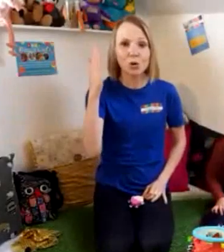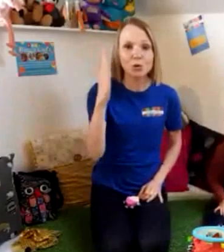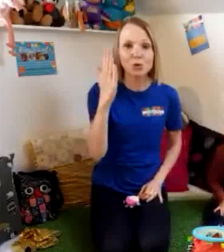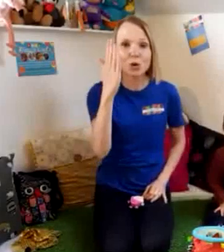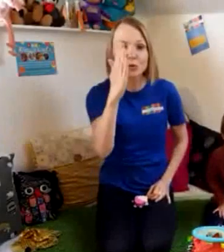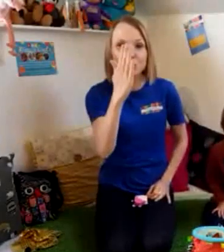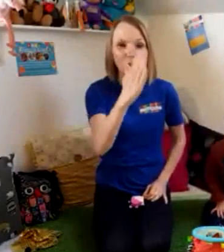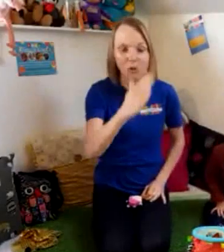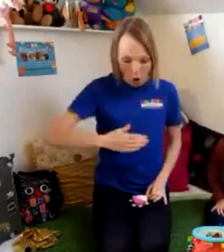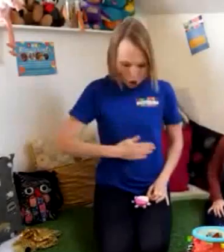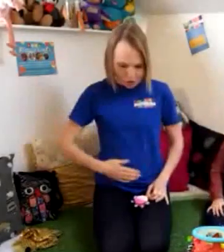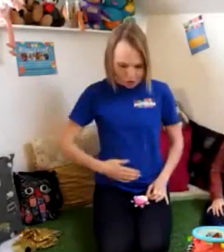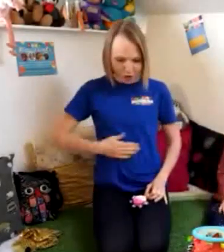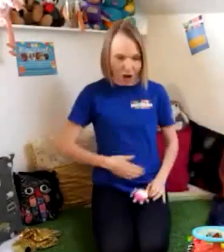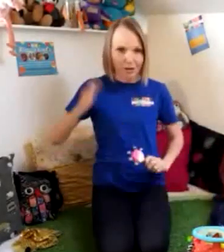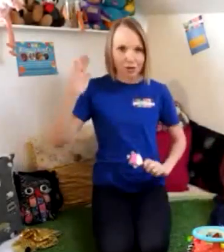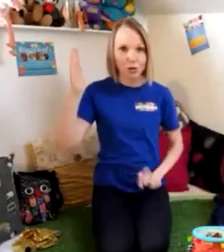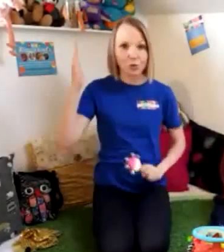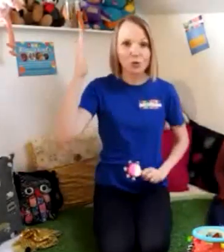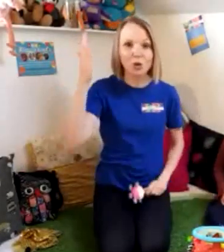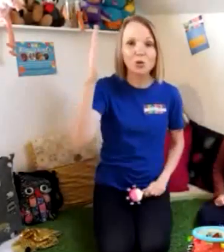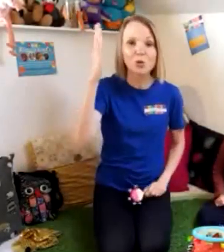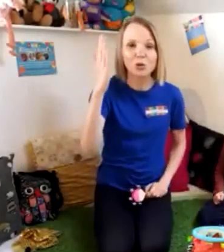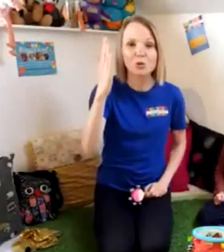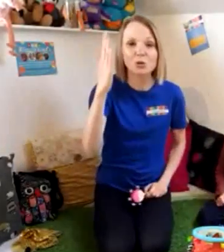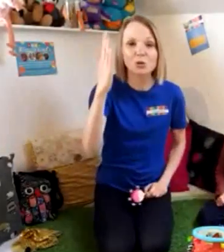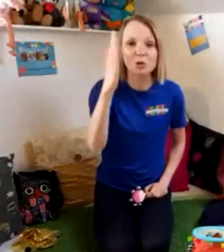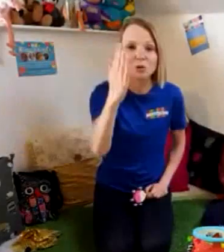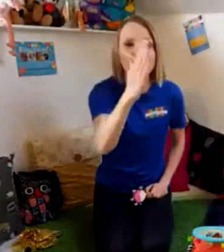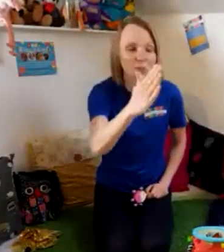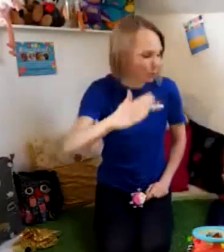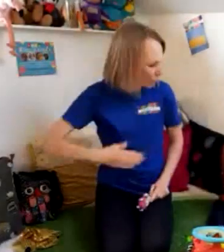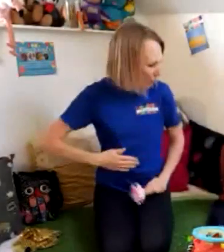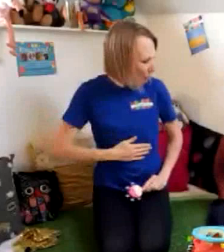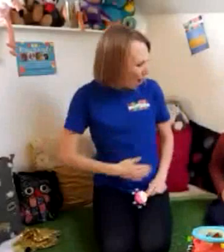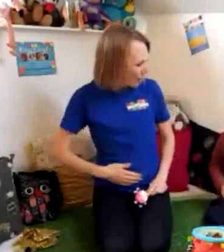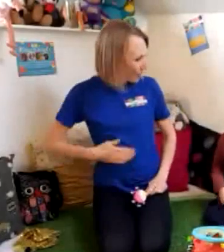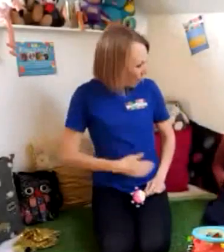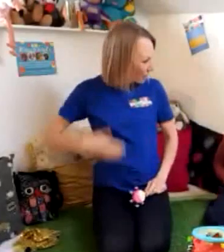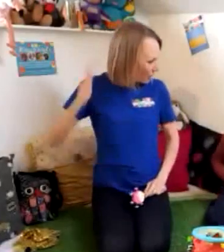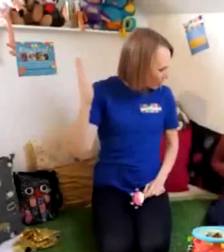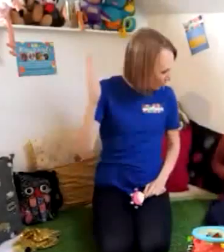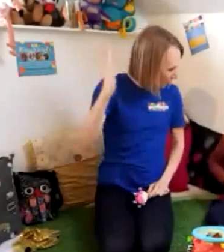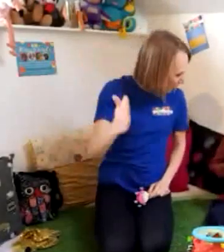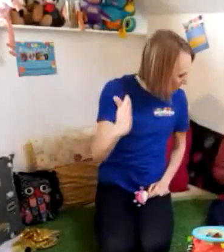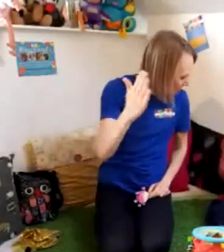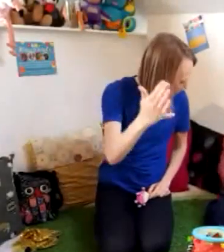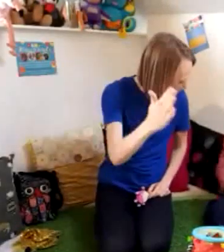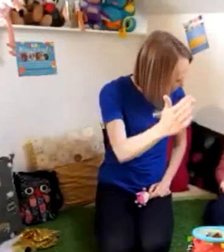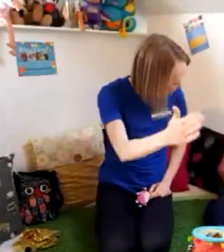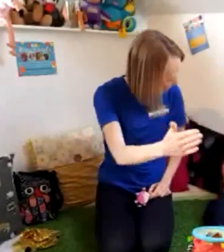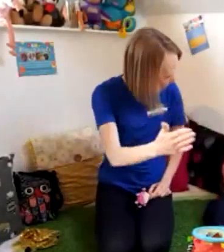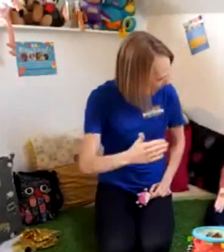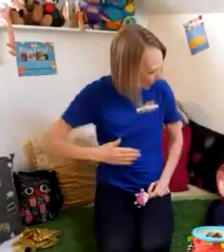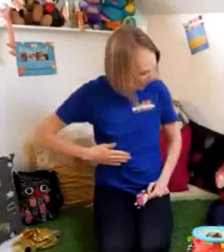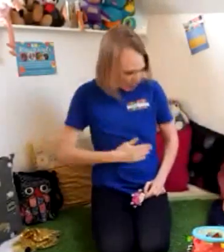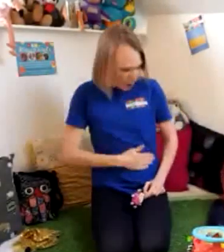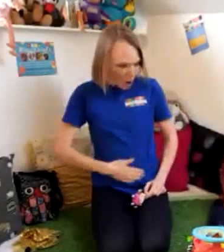do do do. Hungry sharks, do do do do do do do. Hungry sharks, do do do do do do do do.